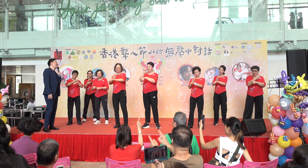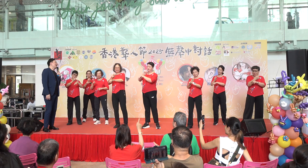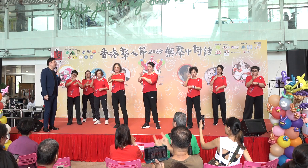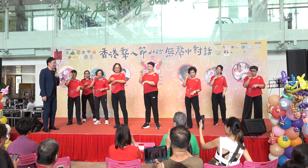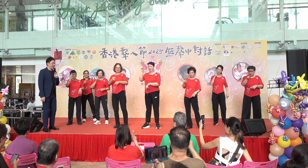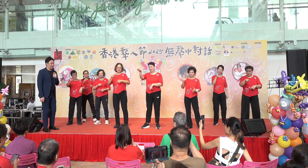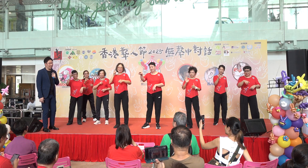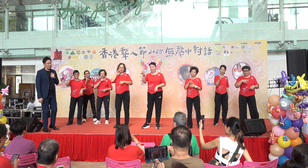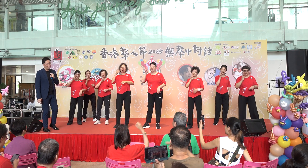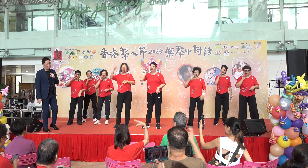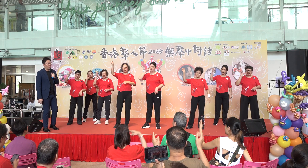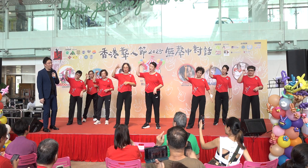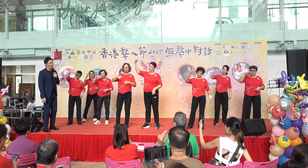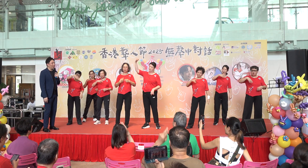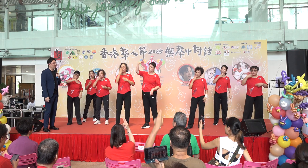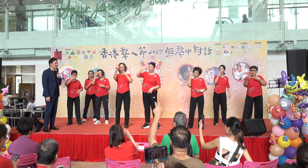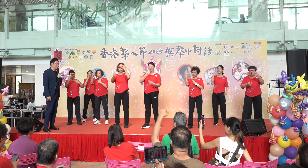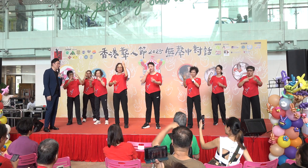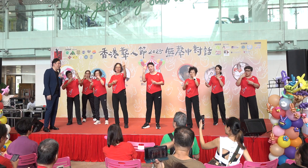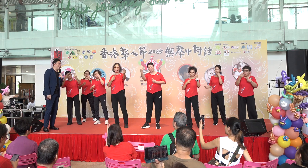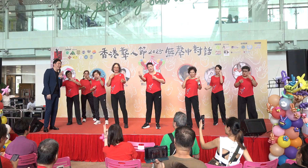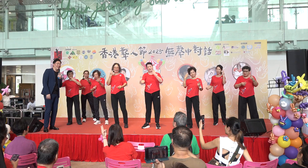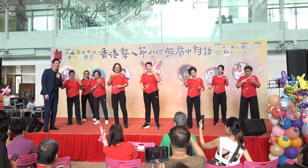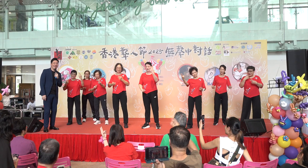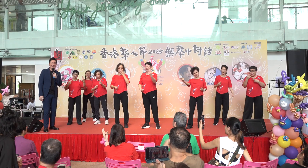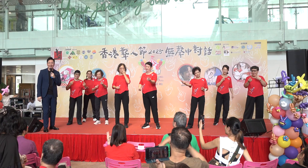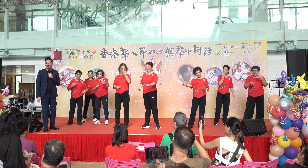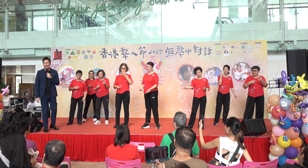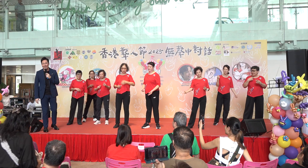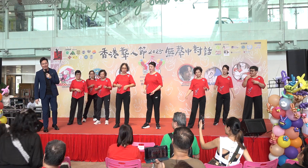你，你似是陽光空氣。